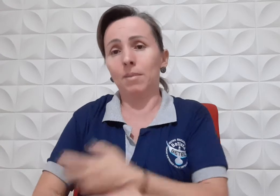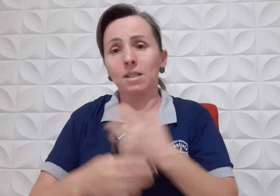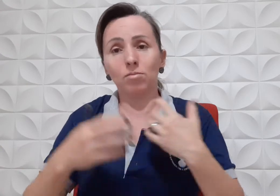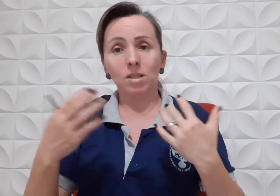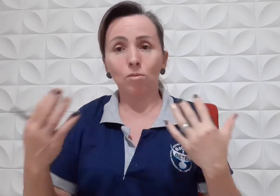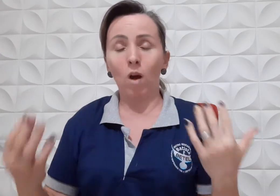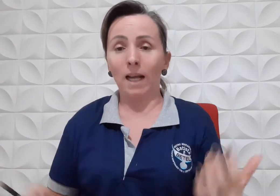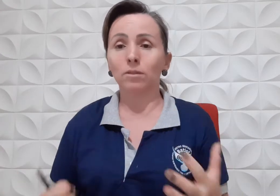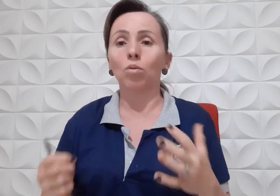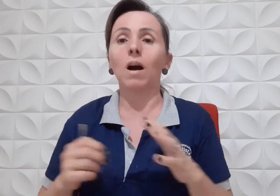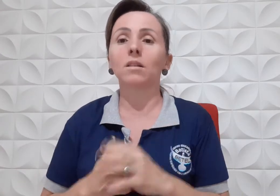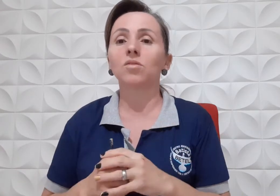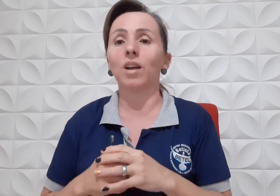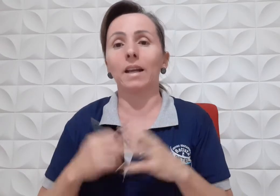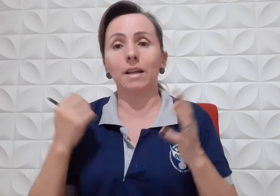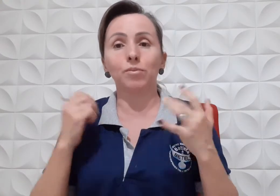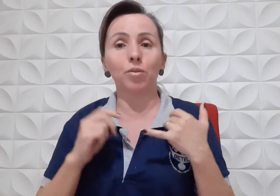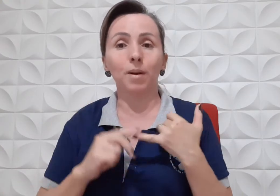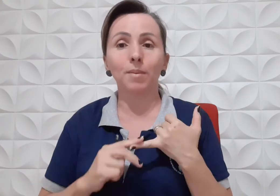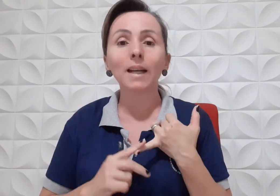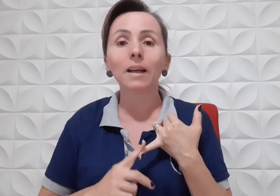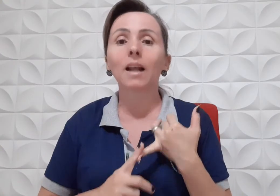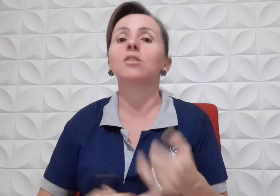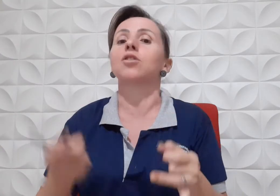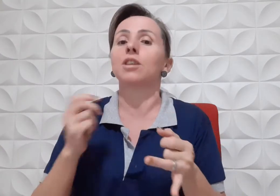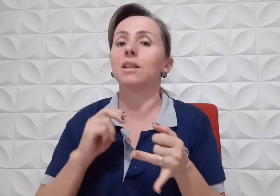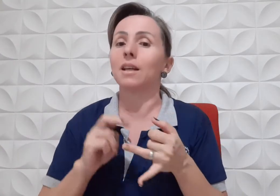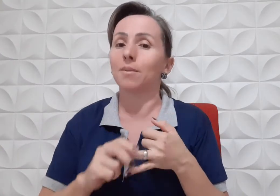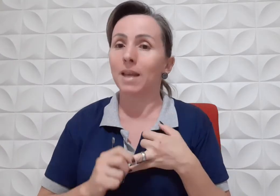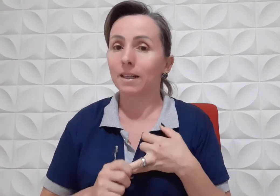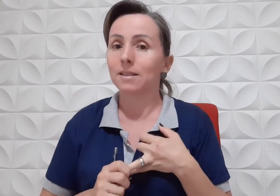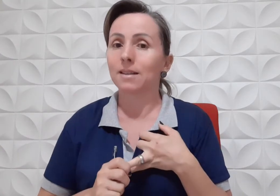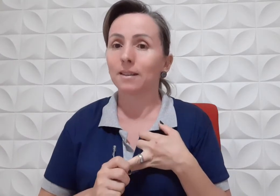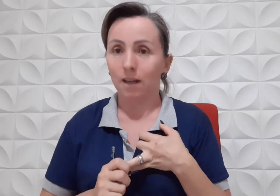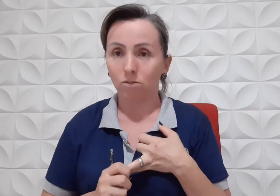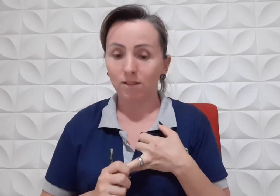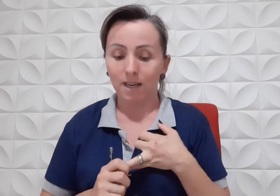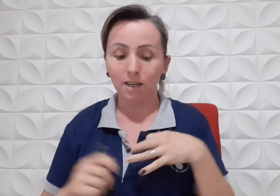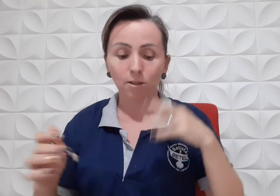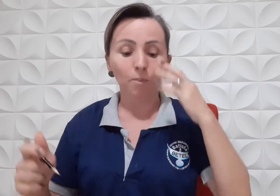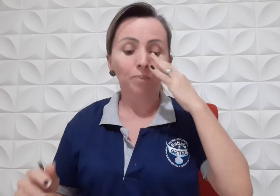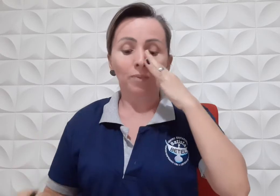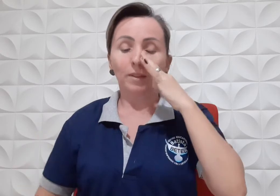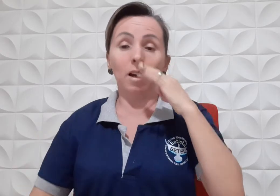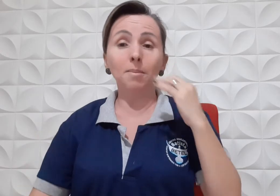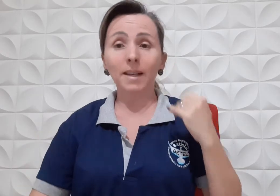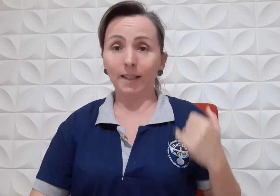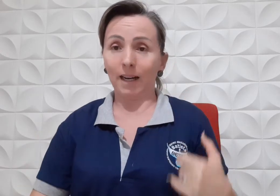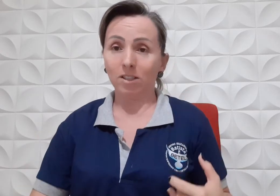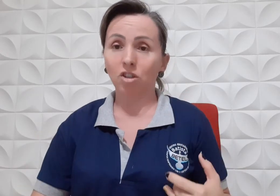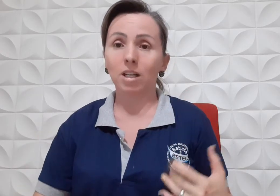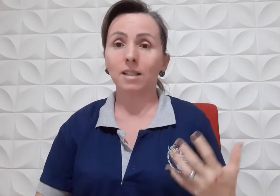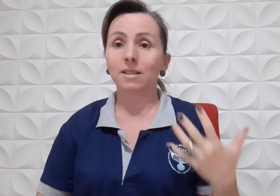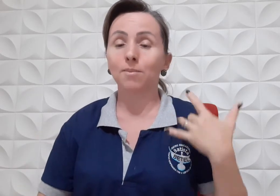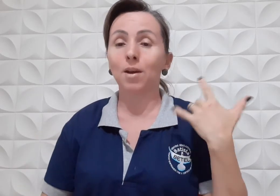mais umas 4 aulas, falaremos sobre América Latina e América Central, certo? Então, a América Latina recebeu